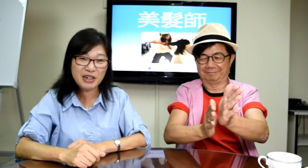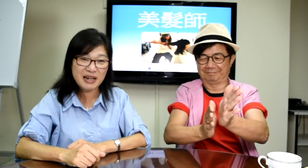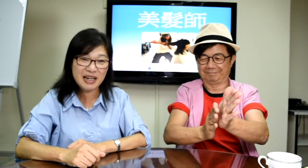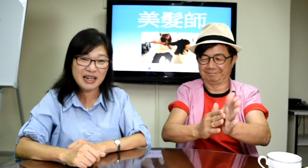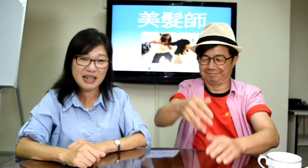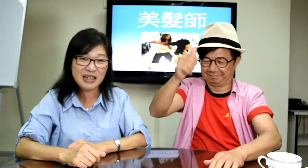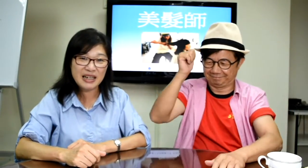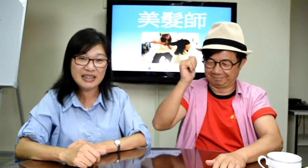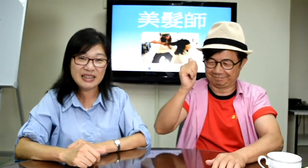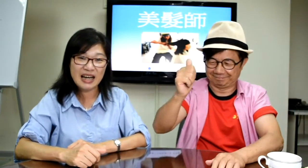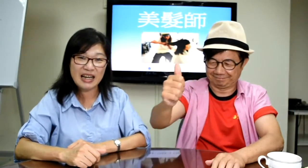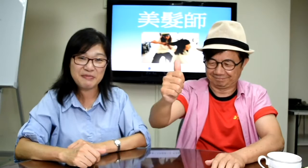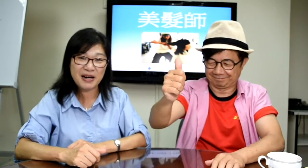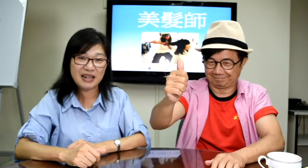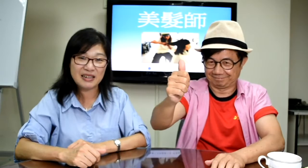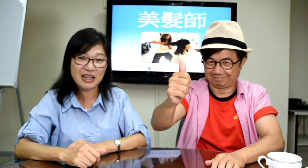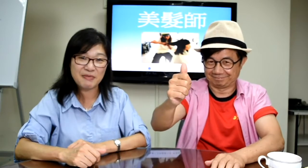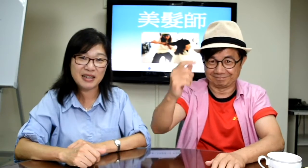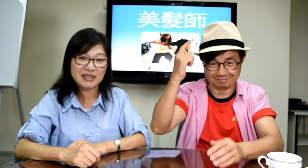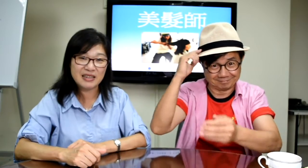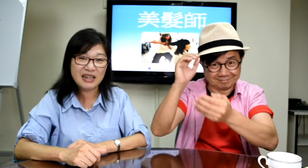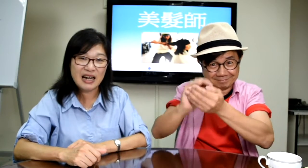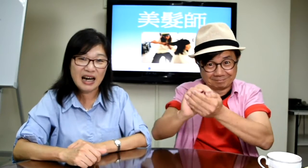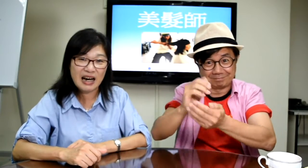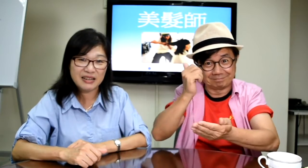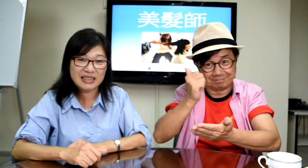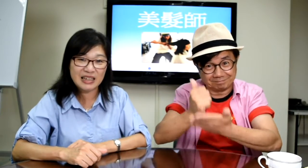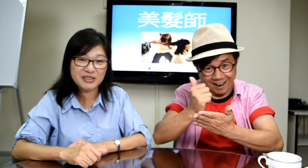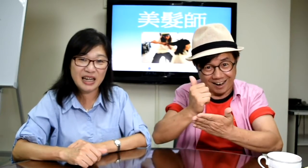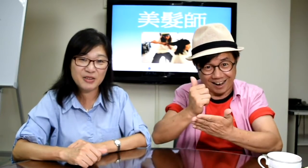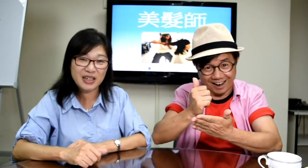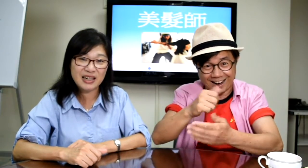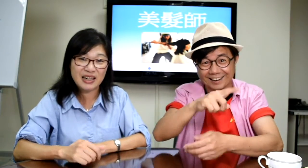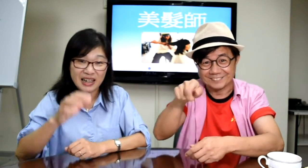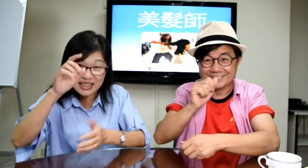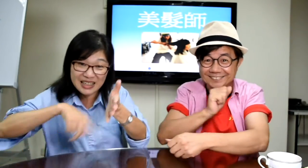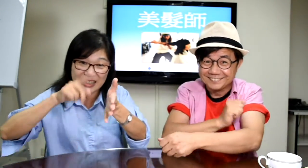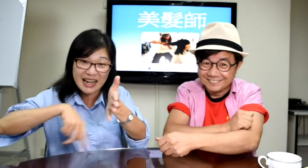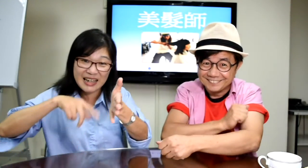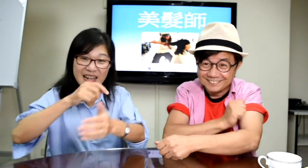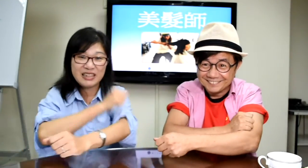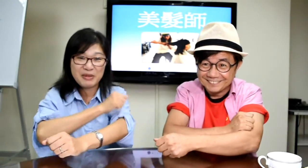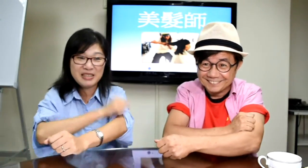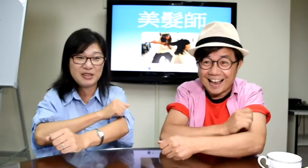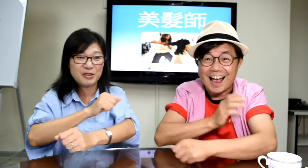吗？太棒了，太棒了！好，大家都猜对了，很简单哈、哦，你们辛苦